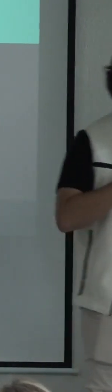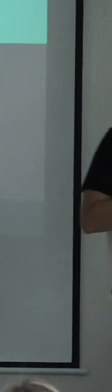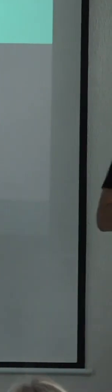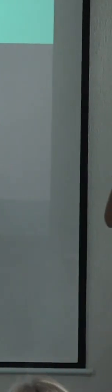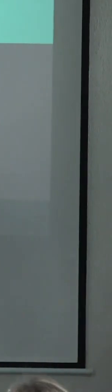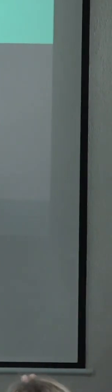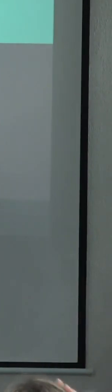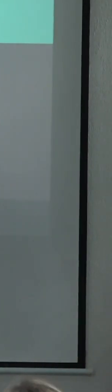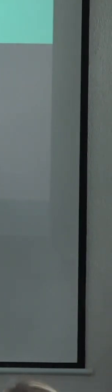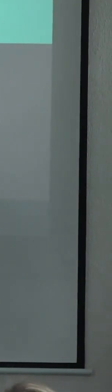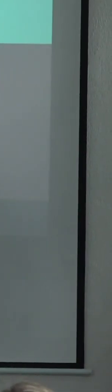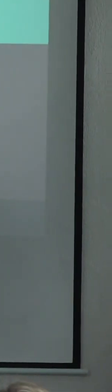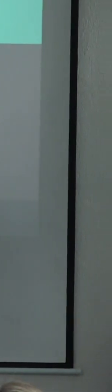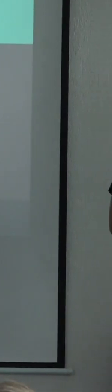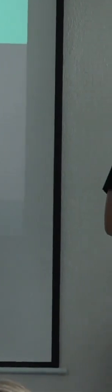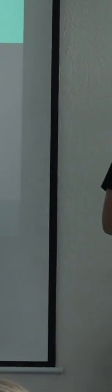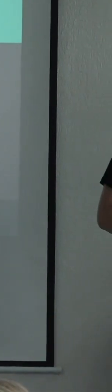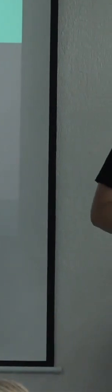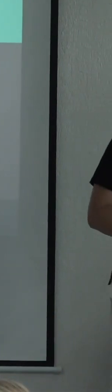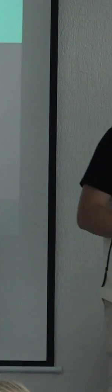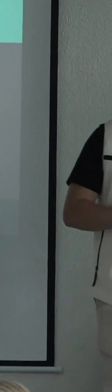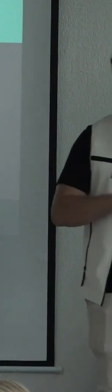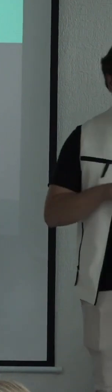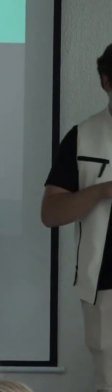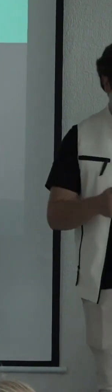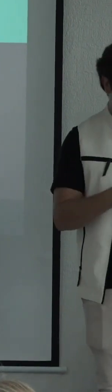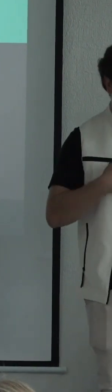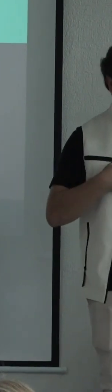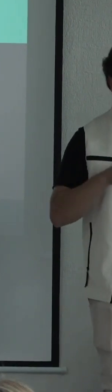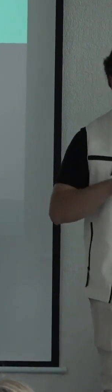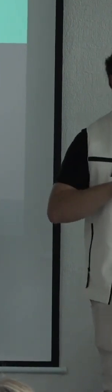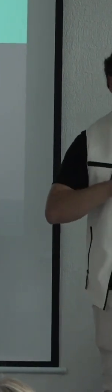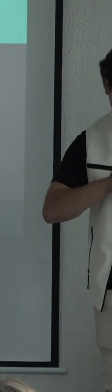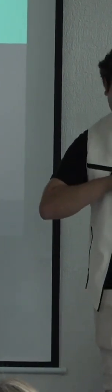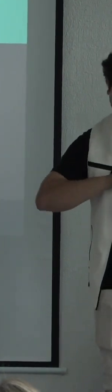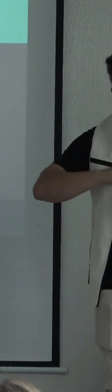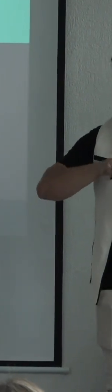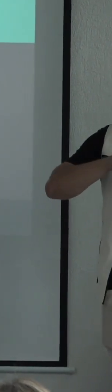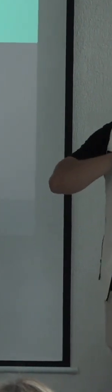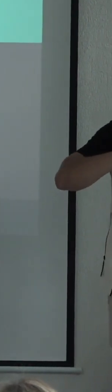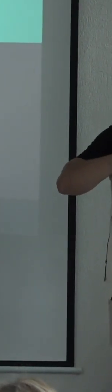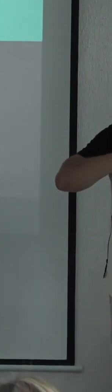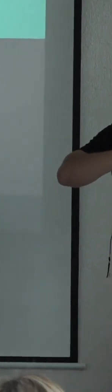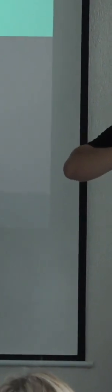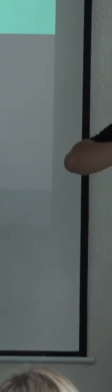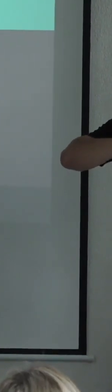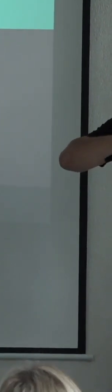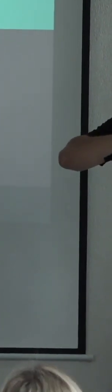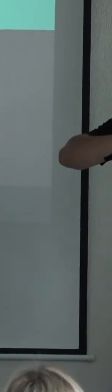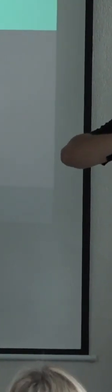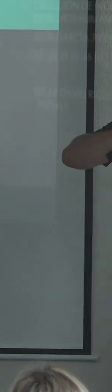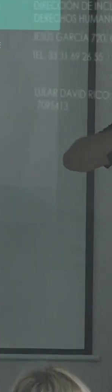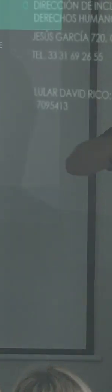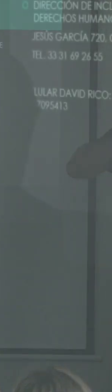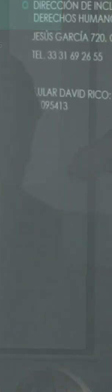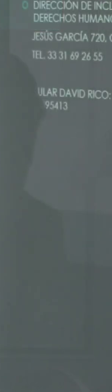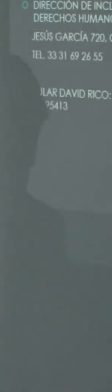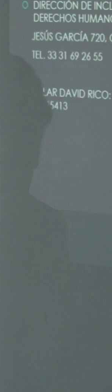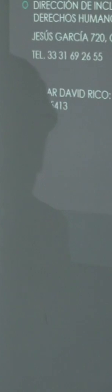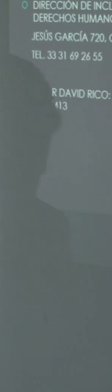Nuevamente, muchas gracias al licenciado Ángel David Rico Ronquillo. Y a nombre de la Universidad Autónoma de Guadalajara, la maestra Tania